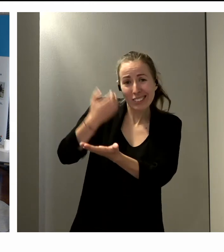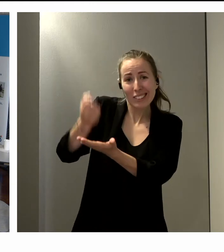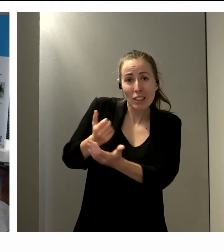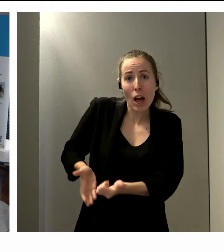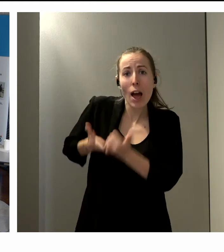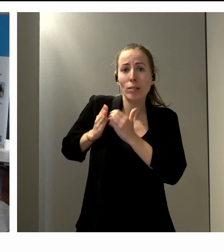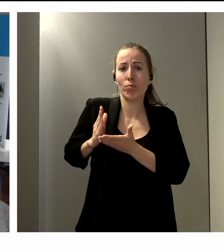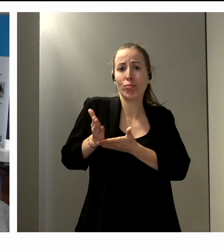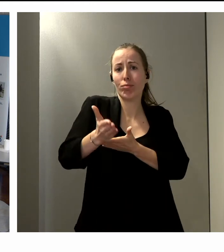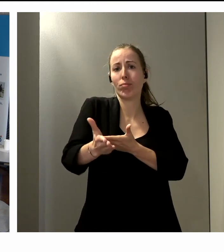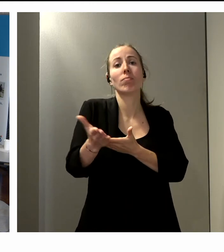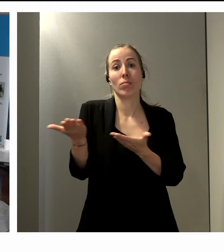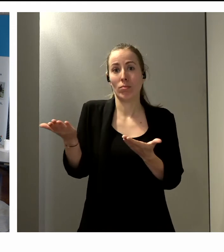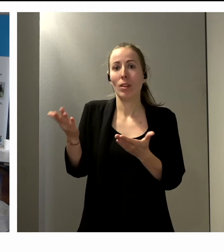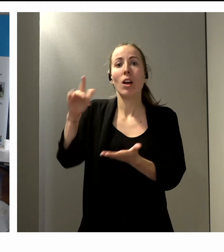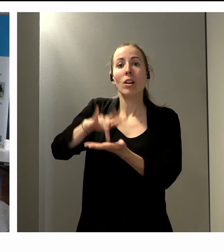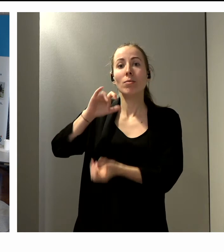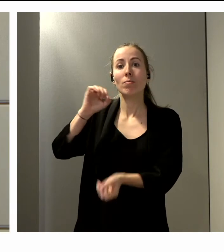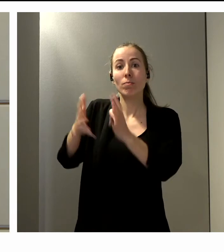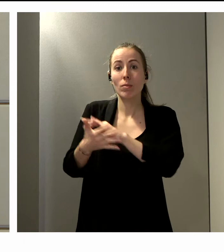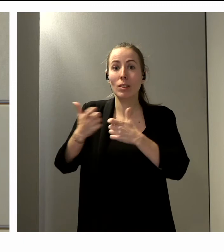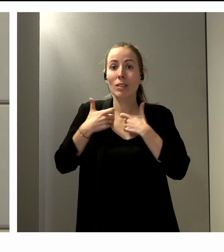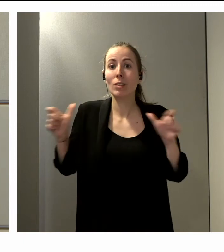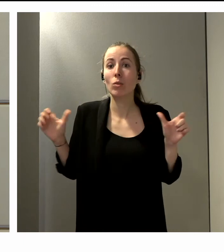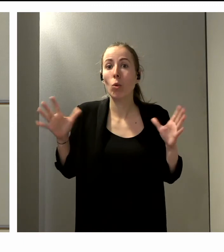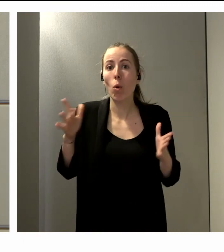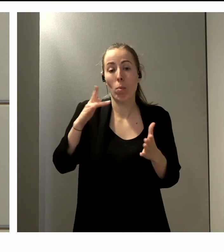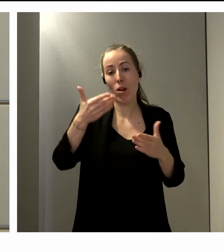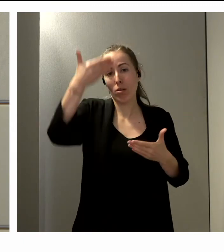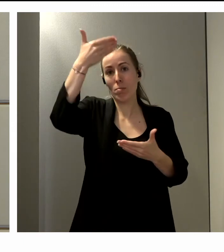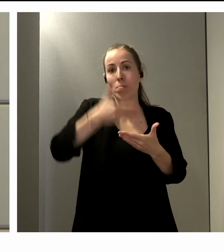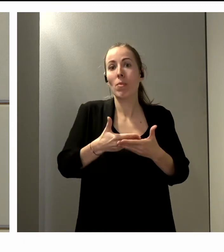parcours. Cet espace est accessible dès la page d'accueil du site de l'ONICEP.